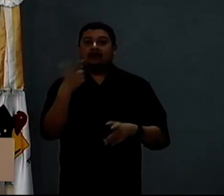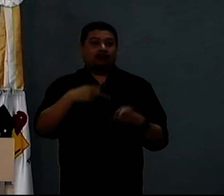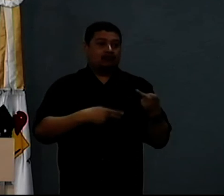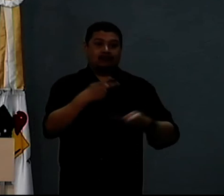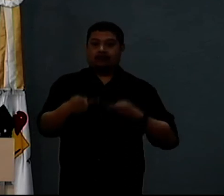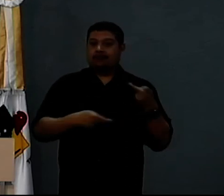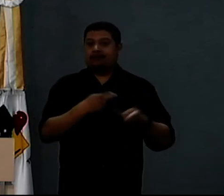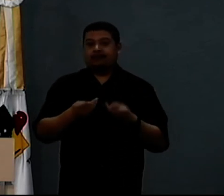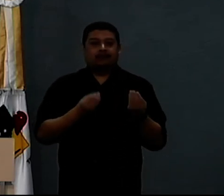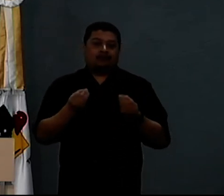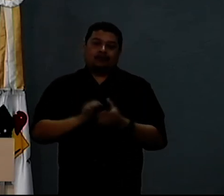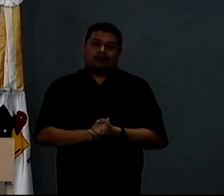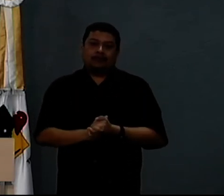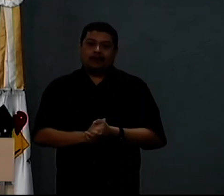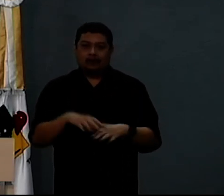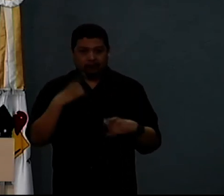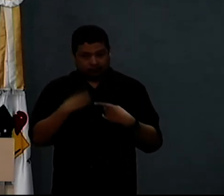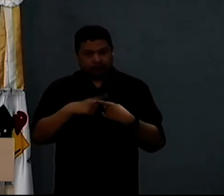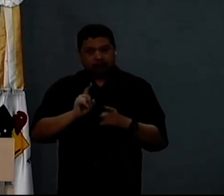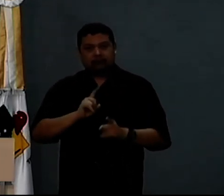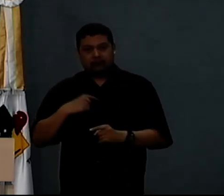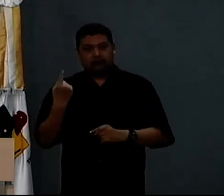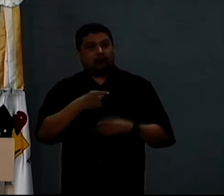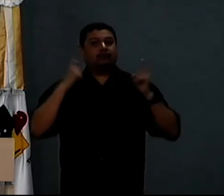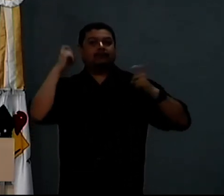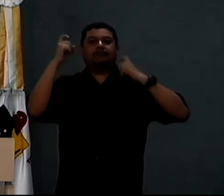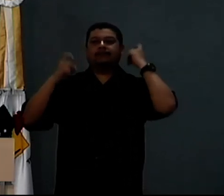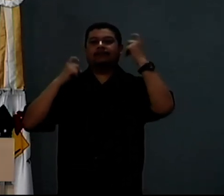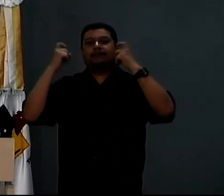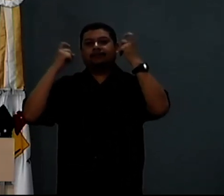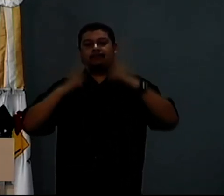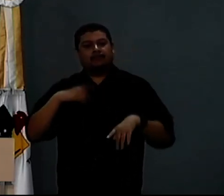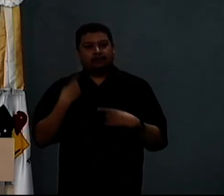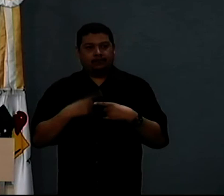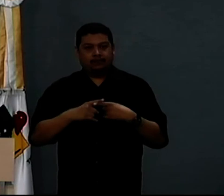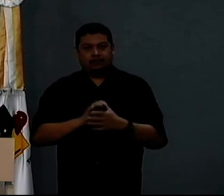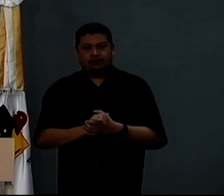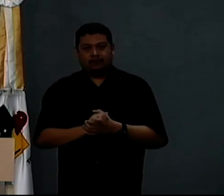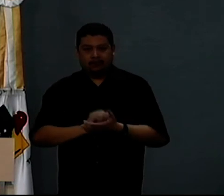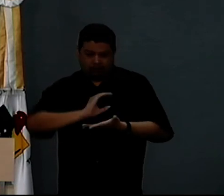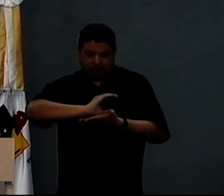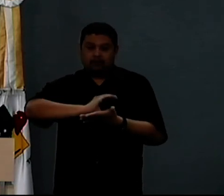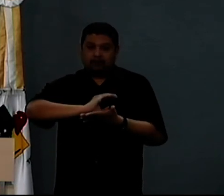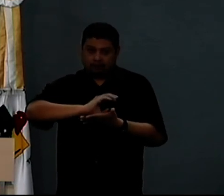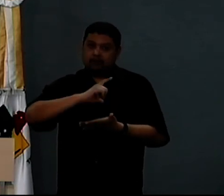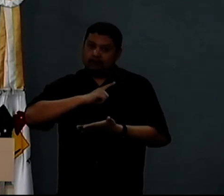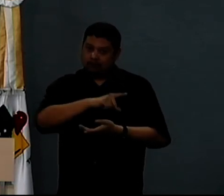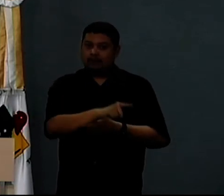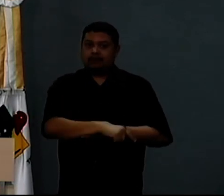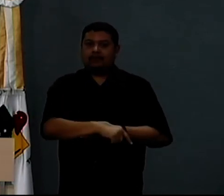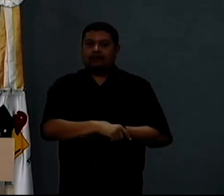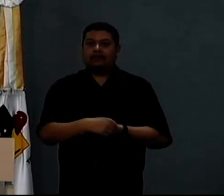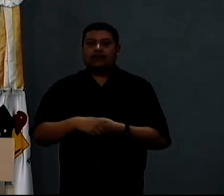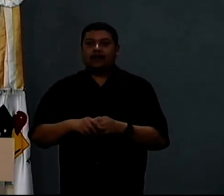gestão para fazer esse trabalho. E às vezes a gente fica preocupado, é porque O dinheiro está ali para ser feito. Só que